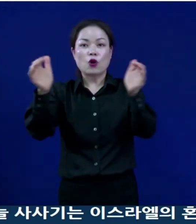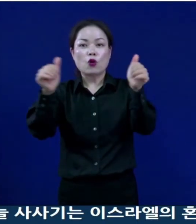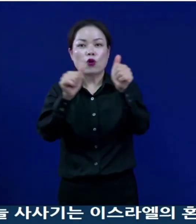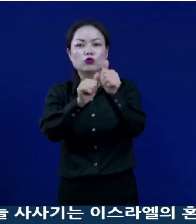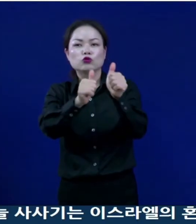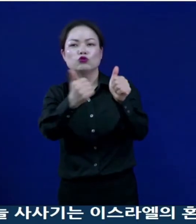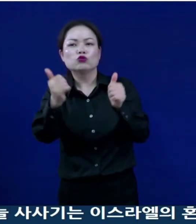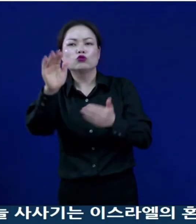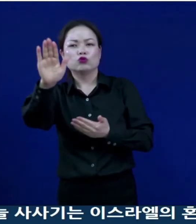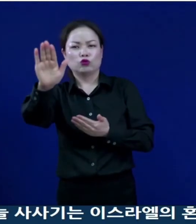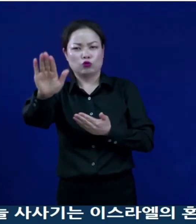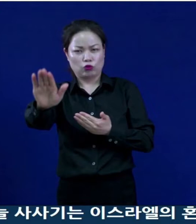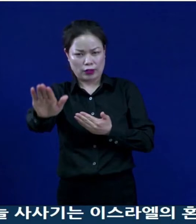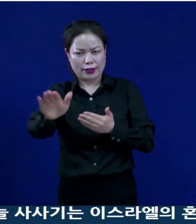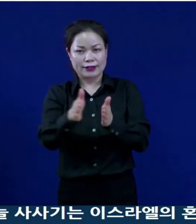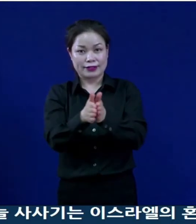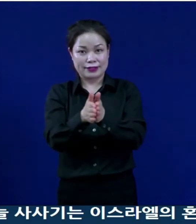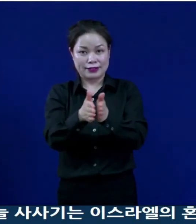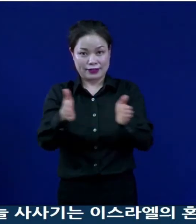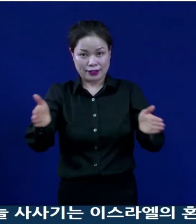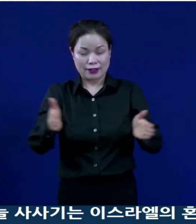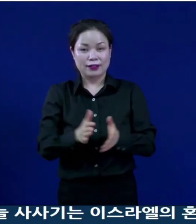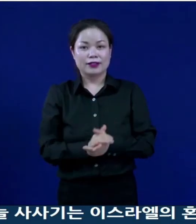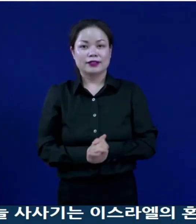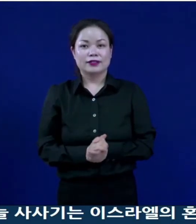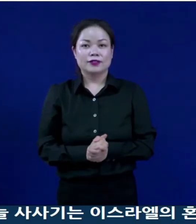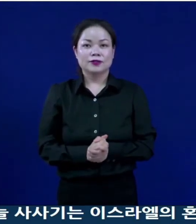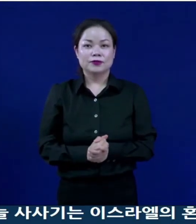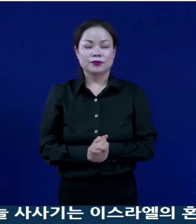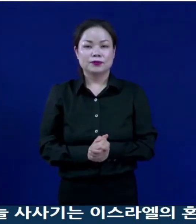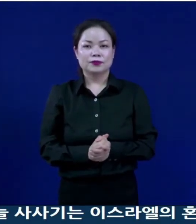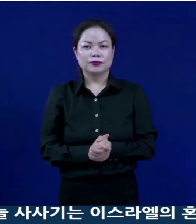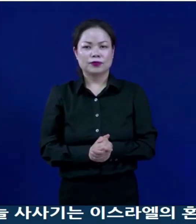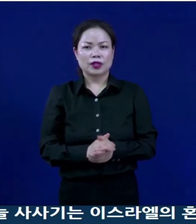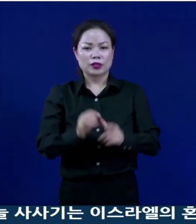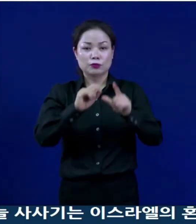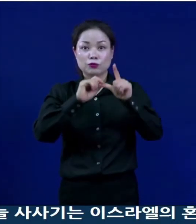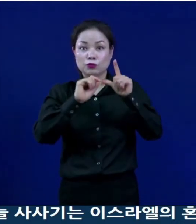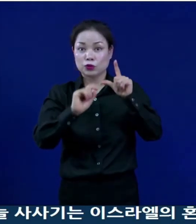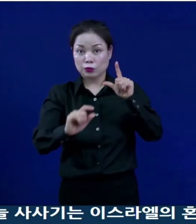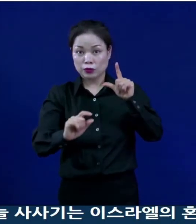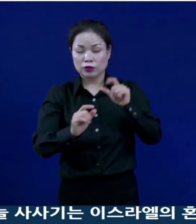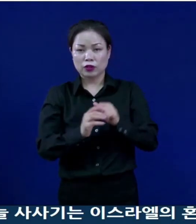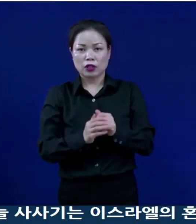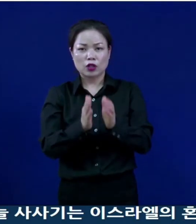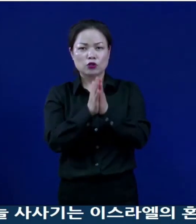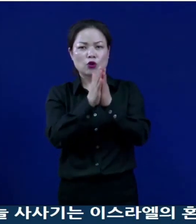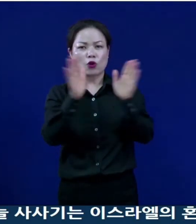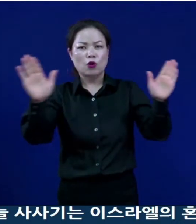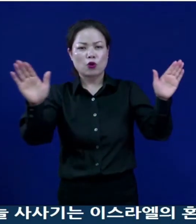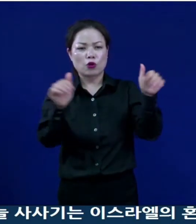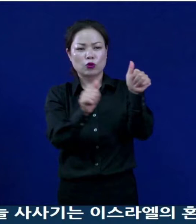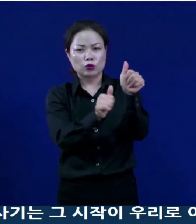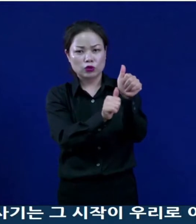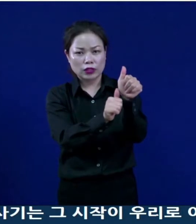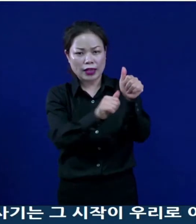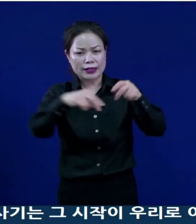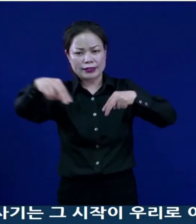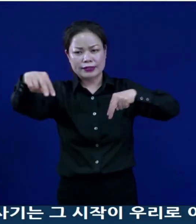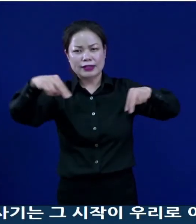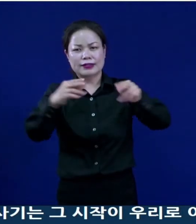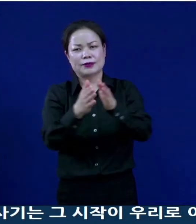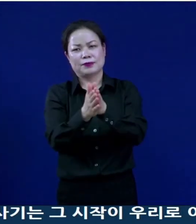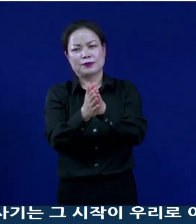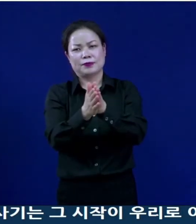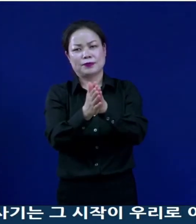죽은 후에 라고 시작하기 때문입니다. 사실 이 부분은 여호수아서의 시작과 거의